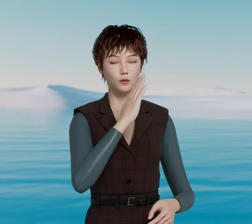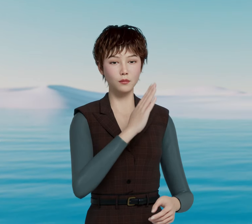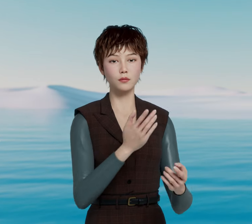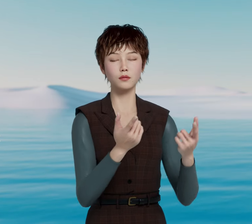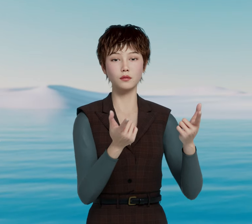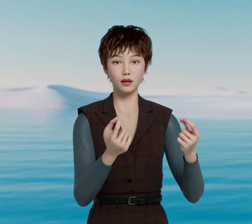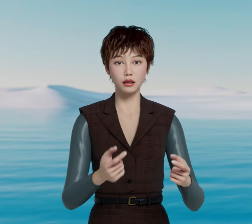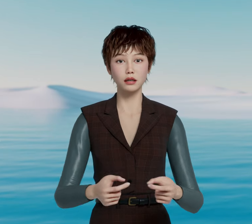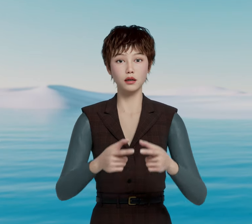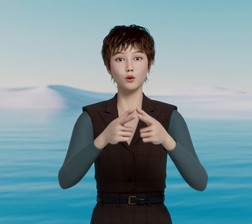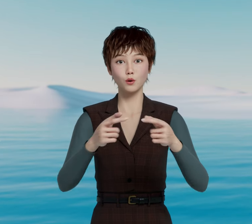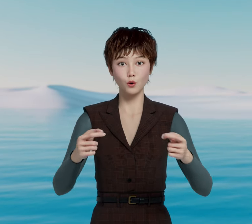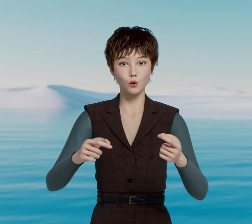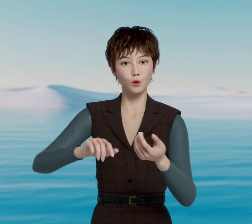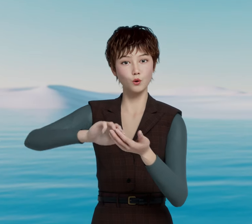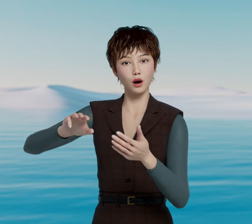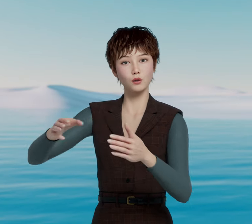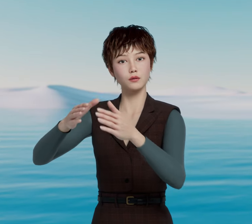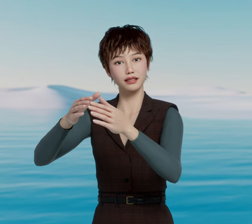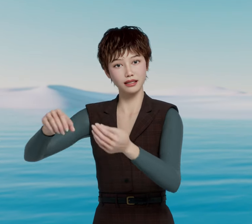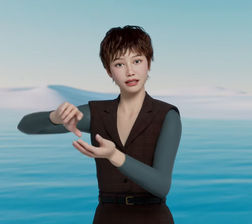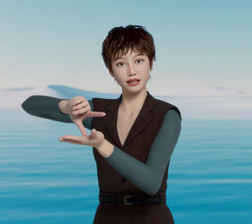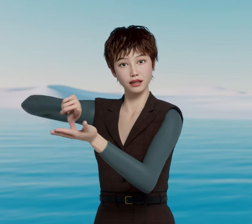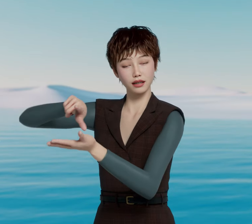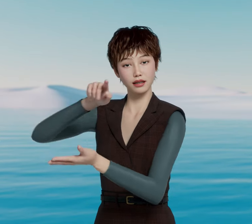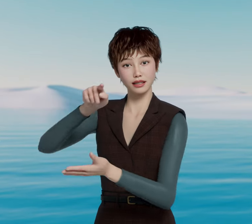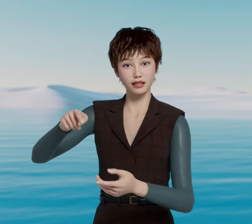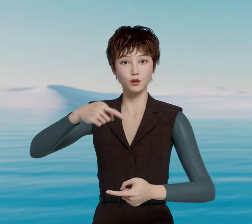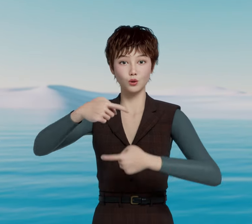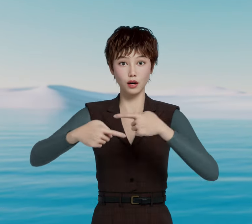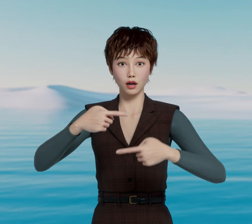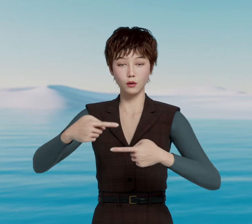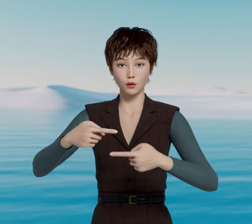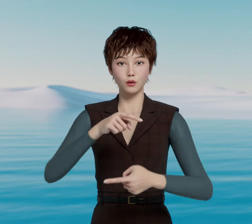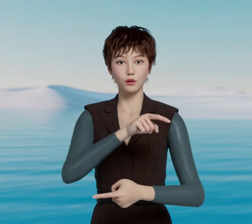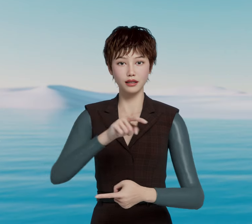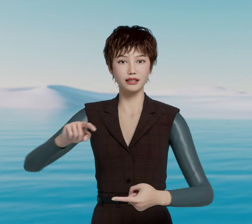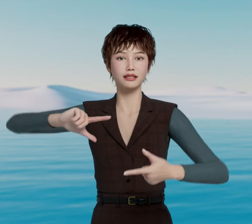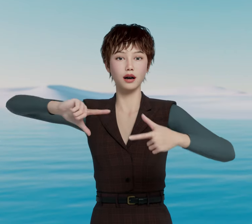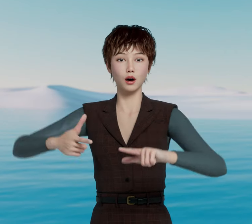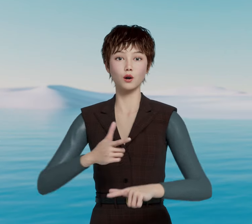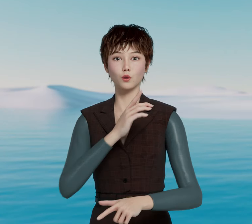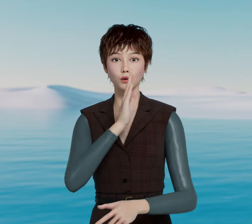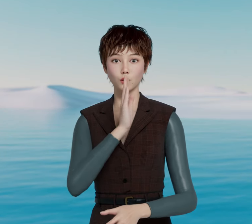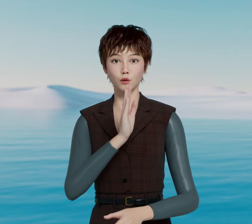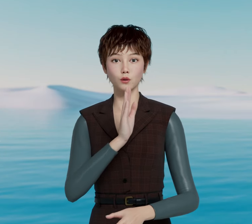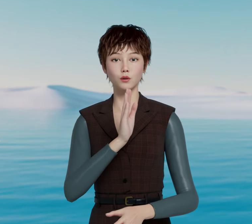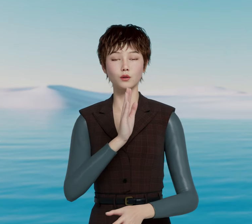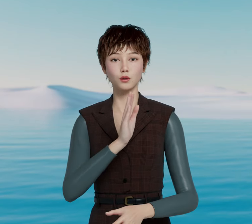、日本と他の国、地域の手話も異なる言語なんです。